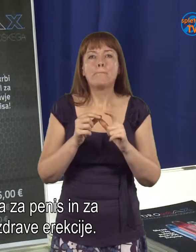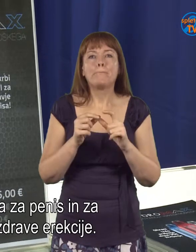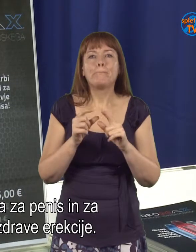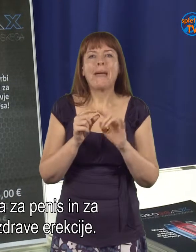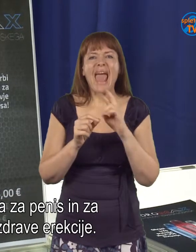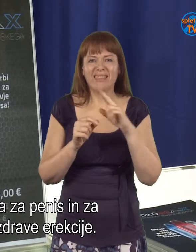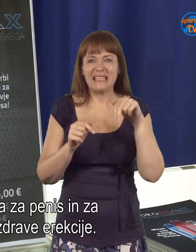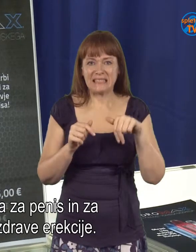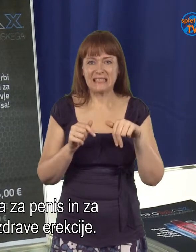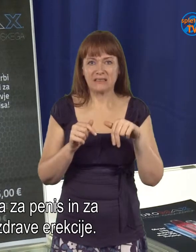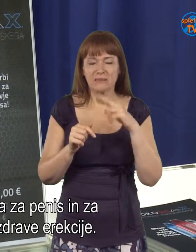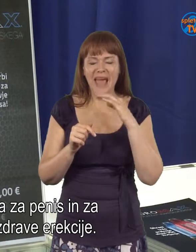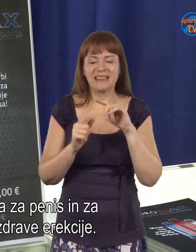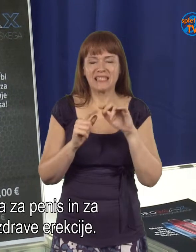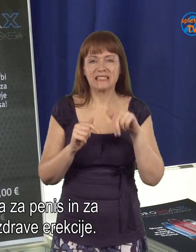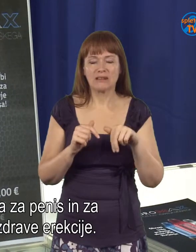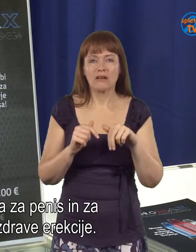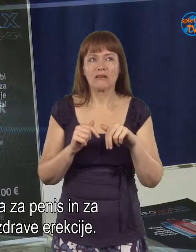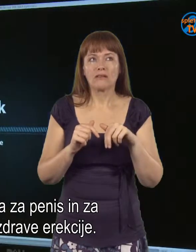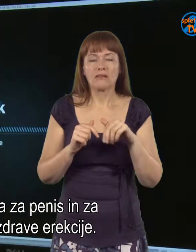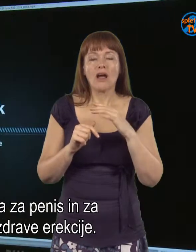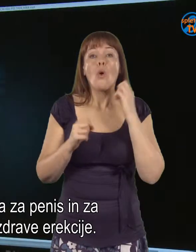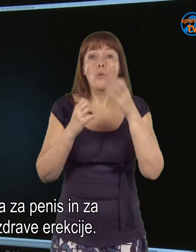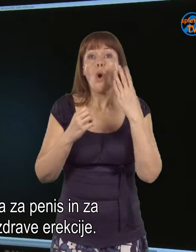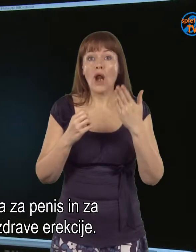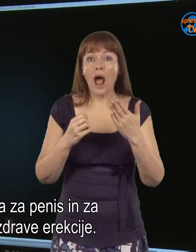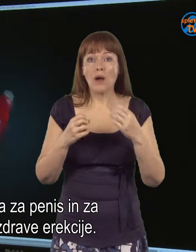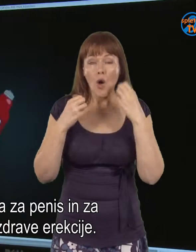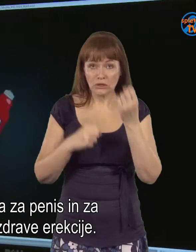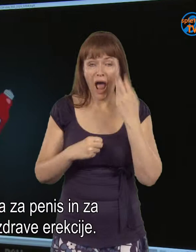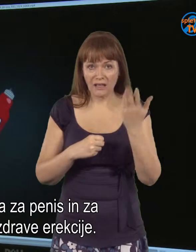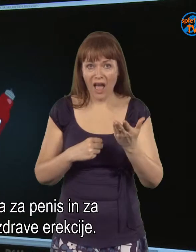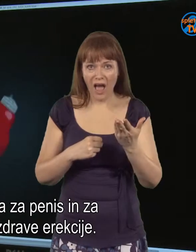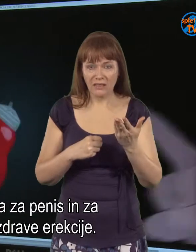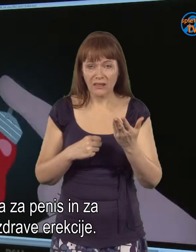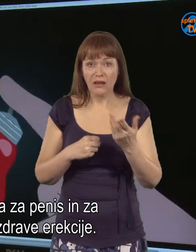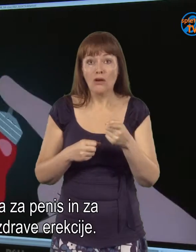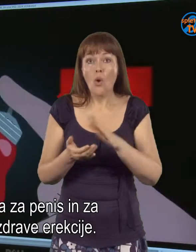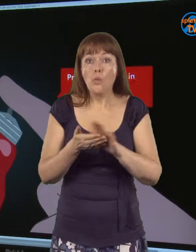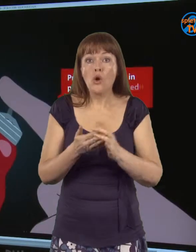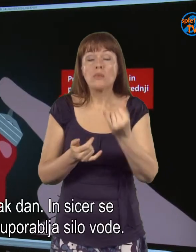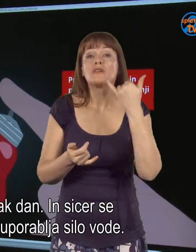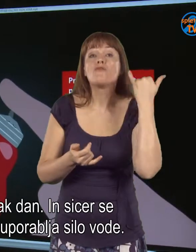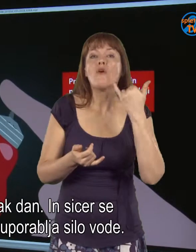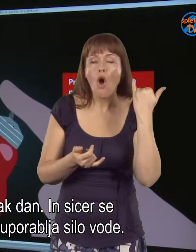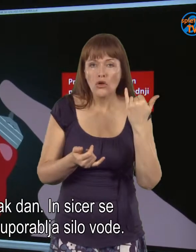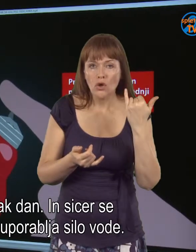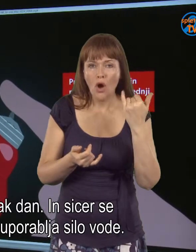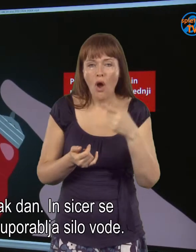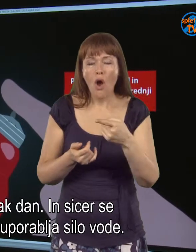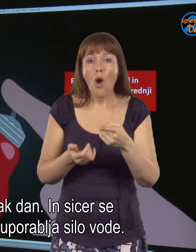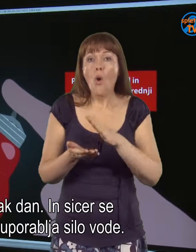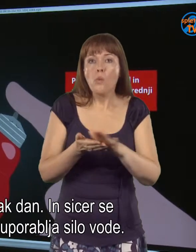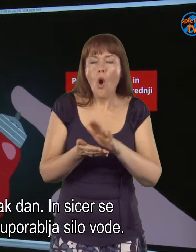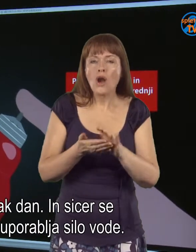za penis, pa za vzdrževanje zdrave erekcije. Uporablja se vsak dan, in sicer se uporablja z